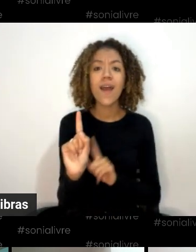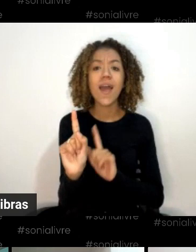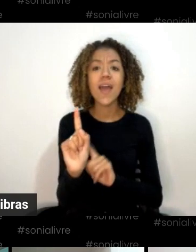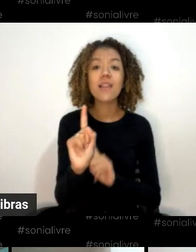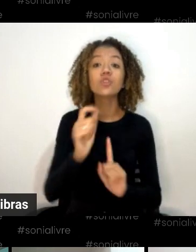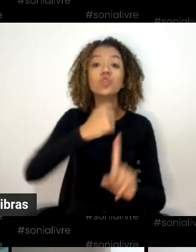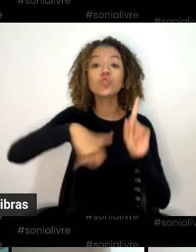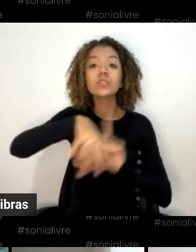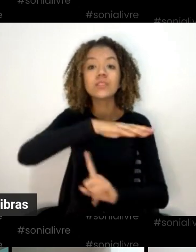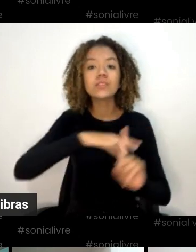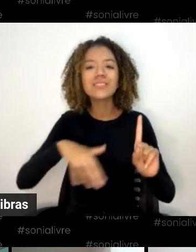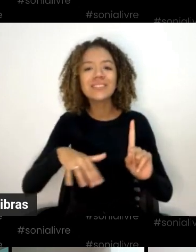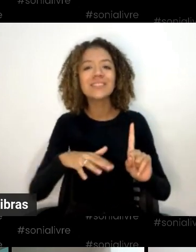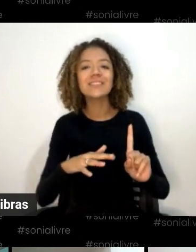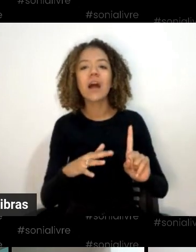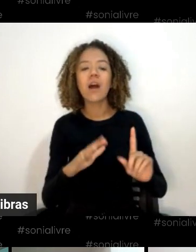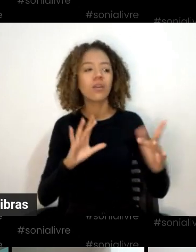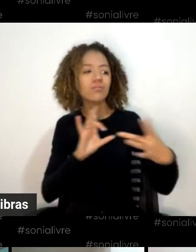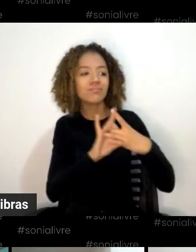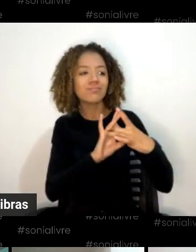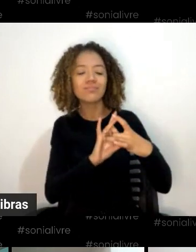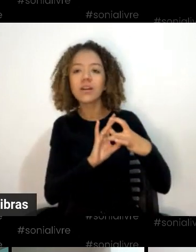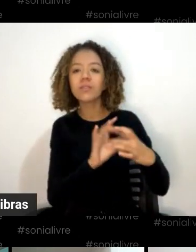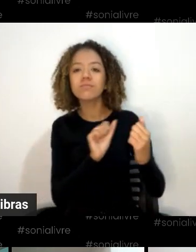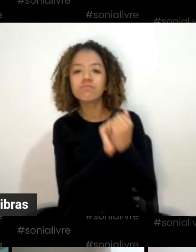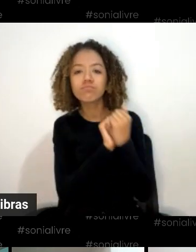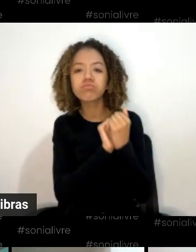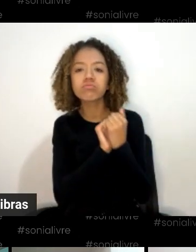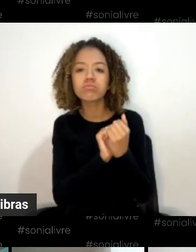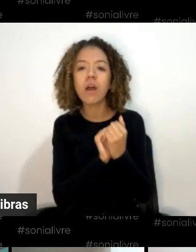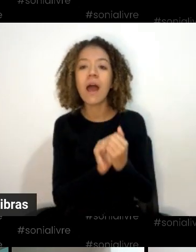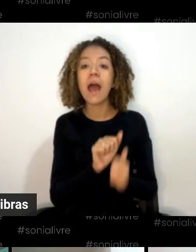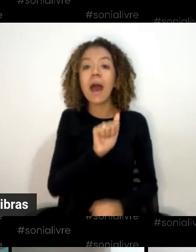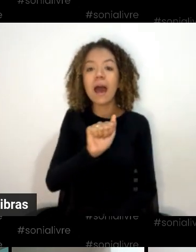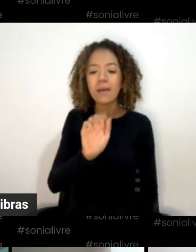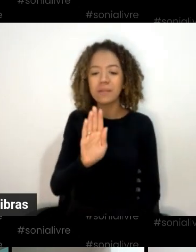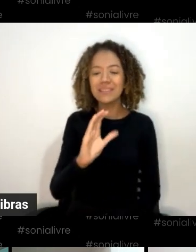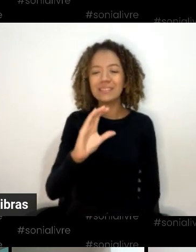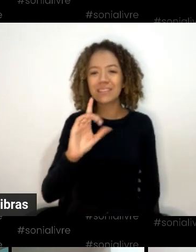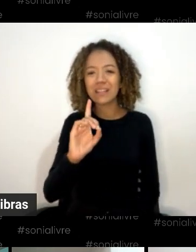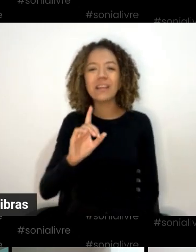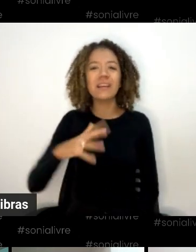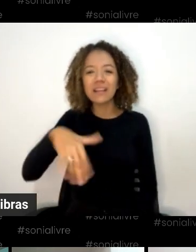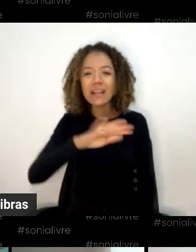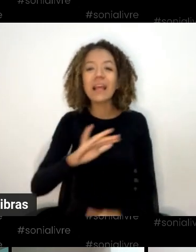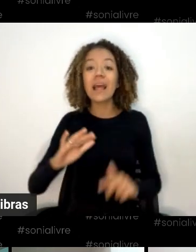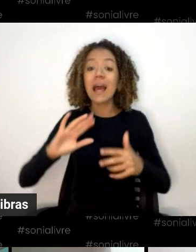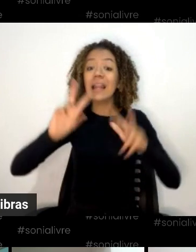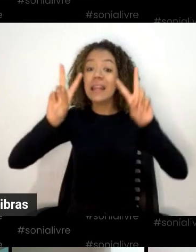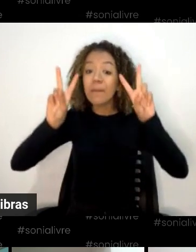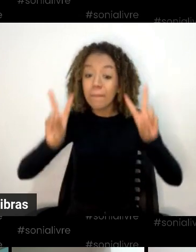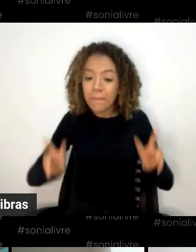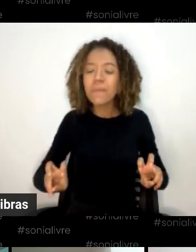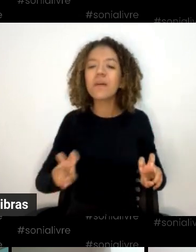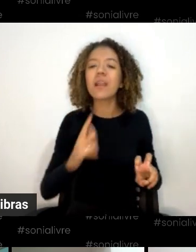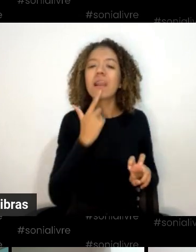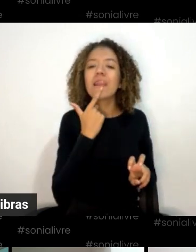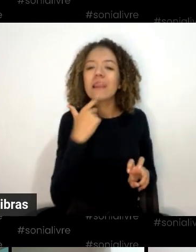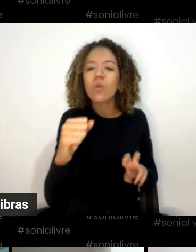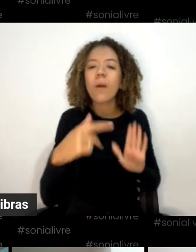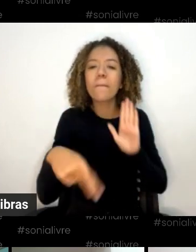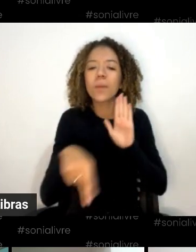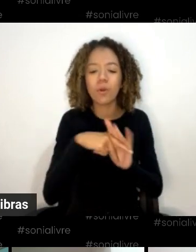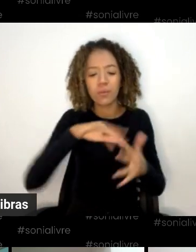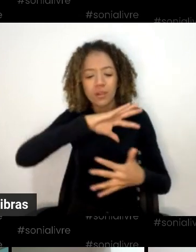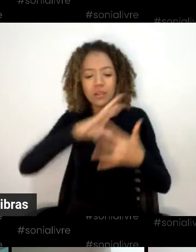social, não foi alfabetizada em Libras, ela foi manipulada. Enquanto isso, a família procurando